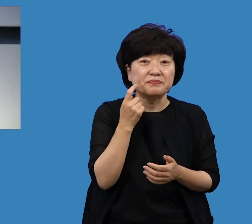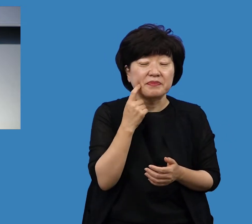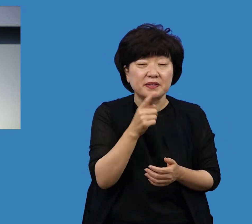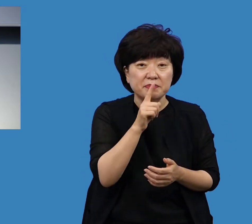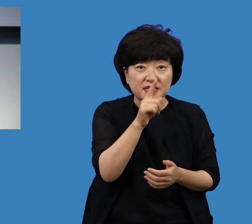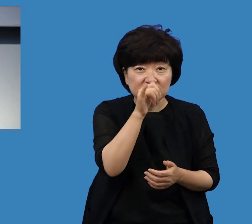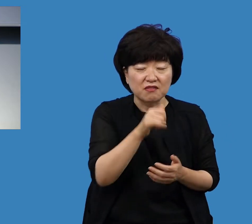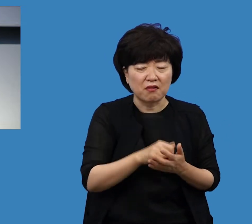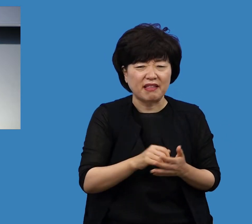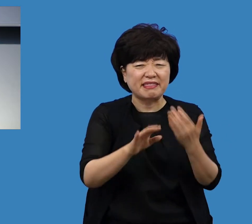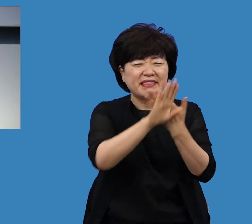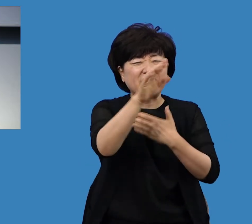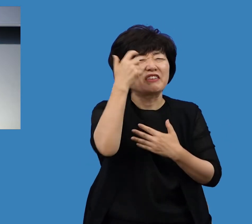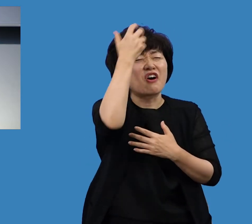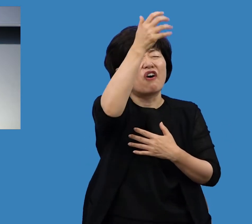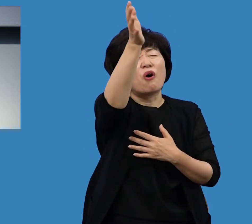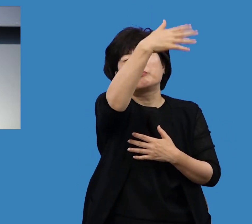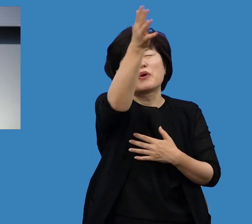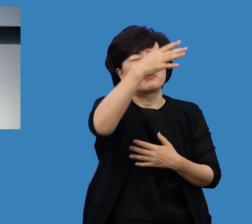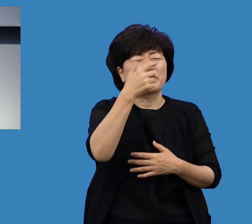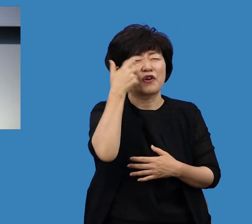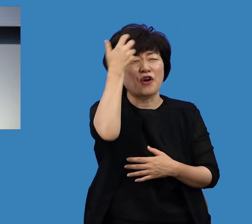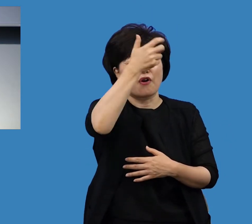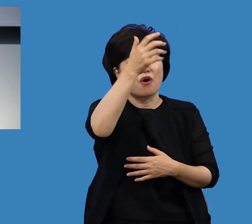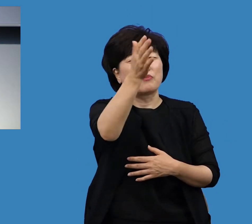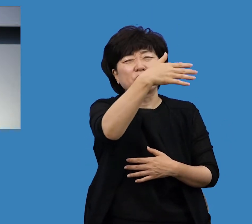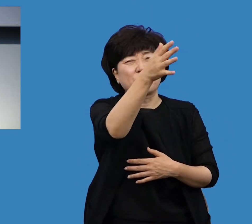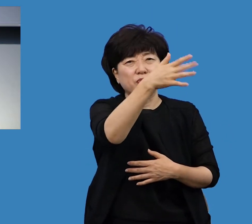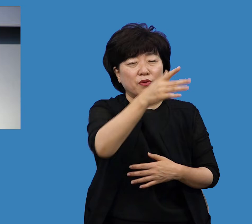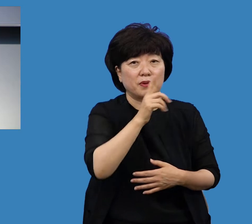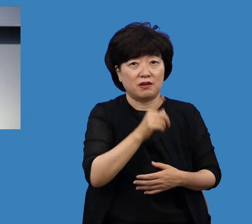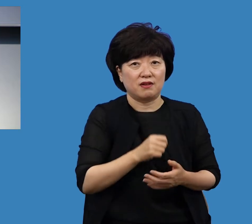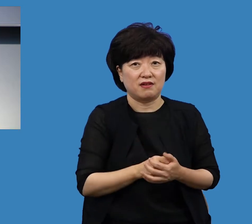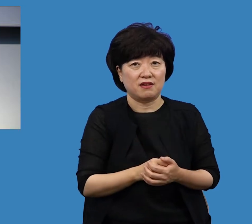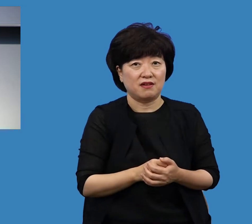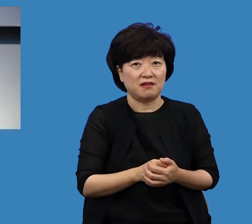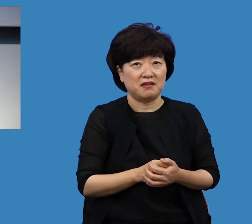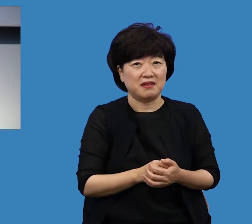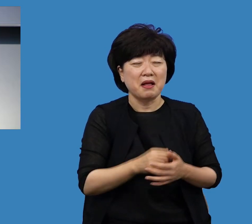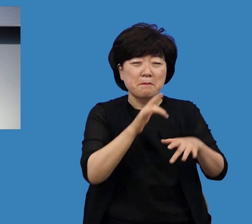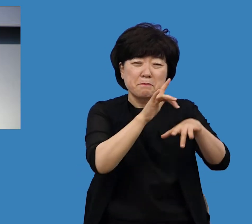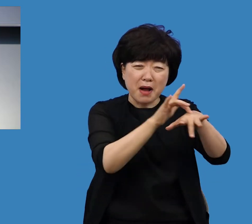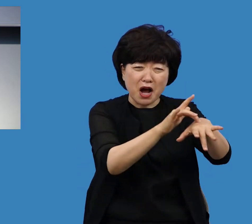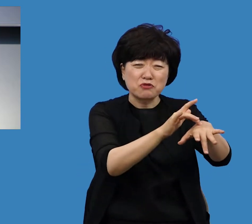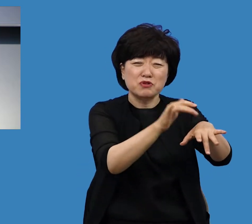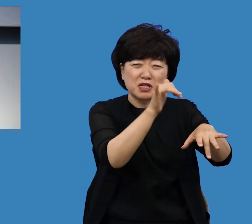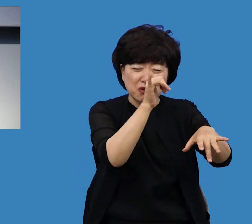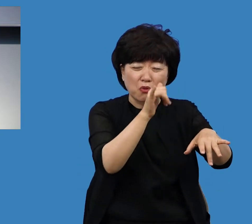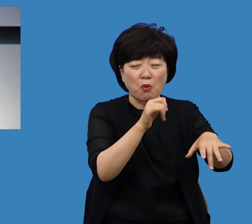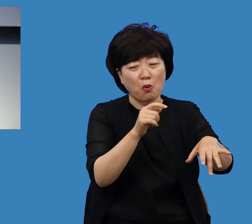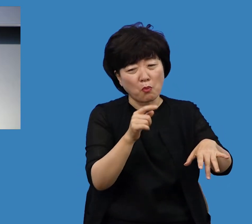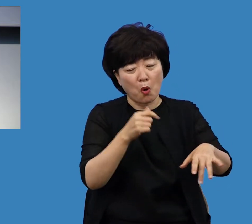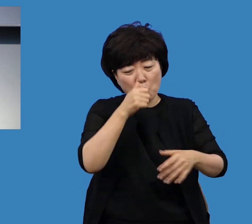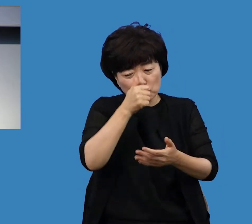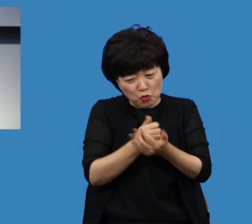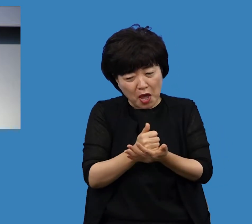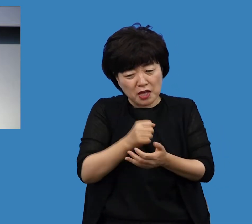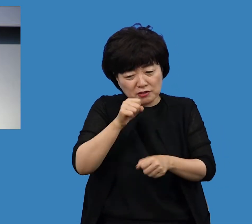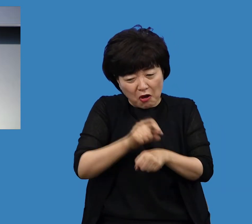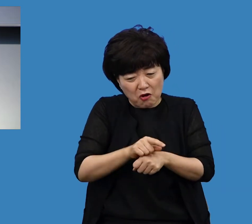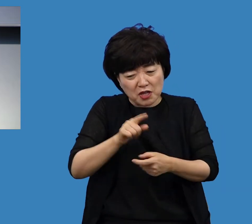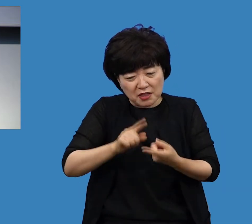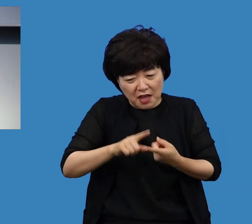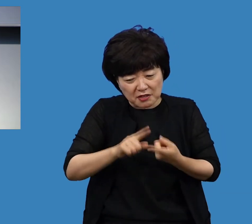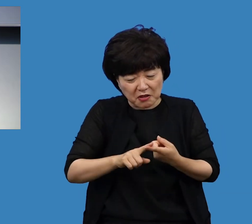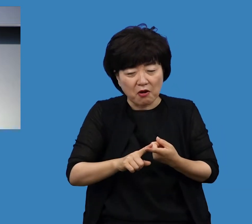영적인 존재가 없다고 속이는 거예요. 마귀라고 하는 것은 그냥 상징적인 얘기고 우리 안에 있는 죄성에 대한 것을 상징적으로 표현한 거야. 아니요, 여러분,